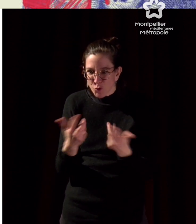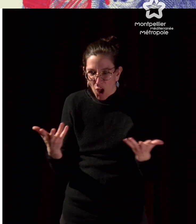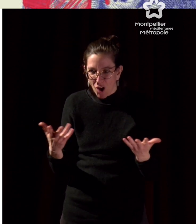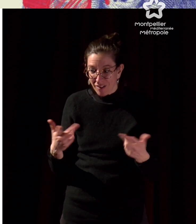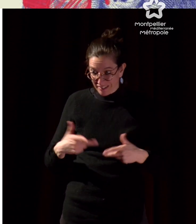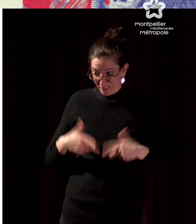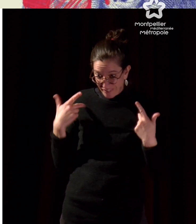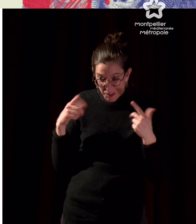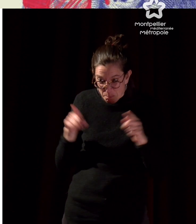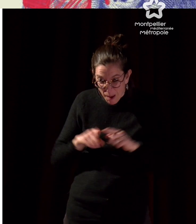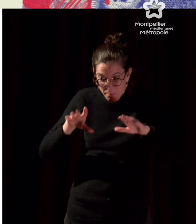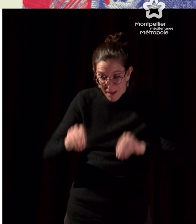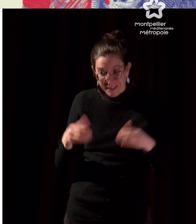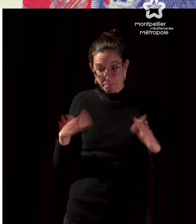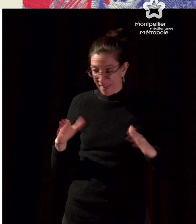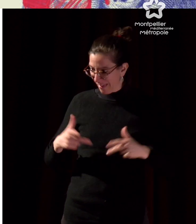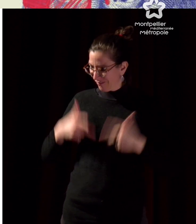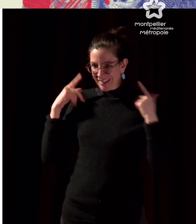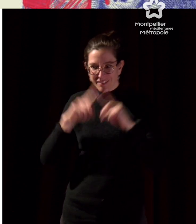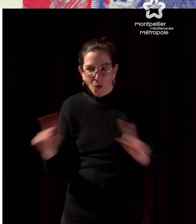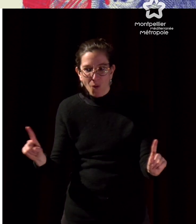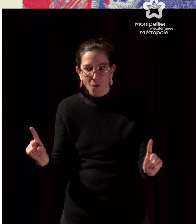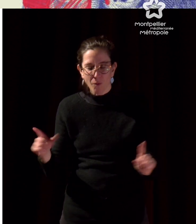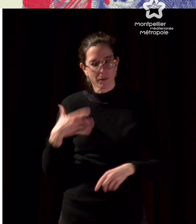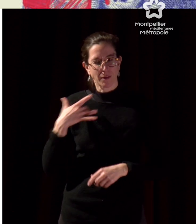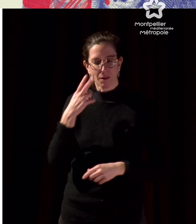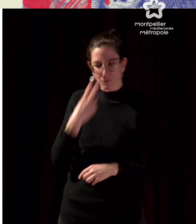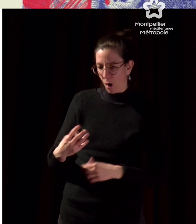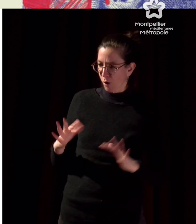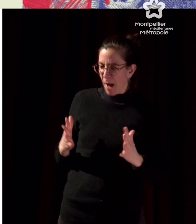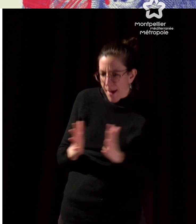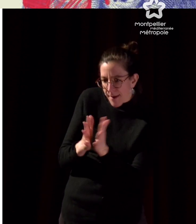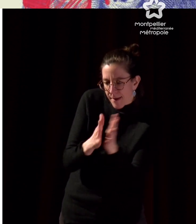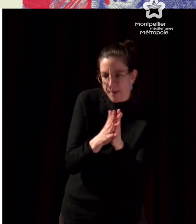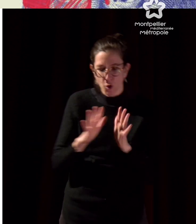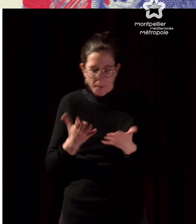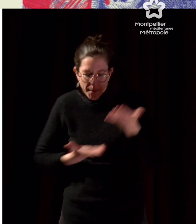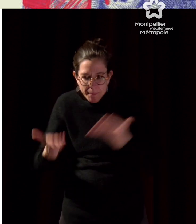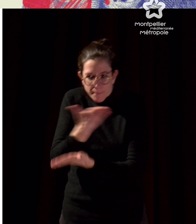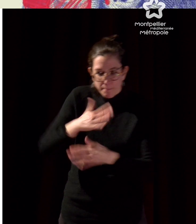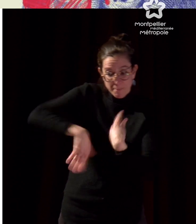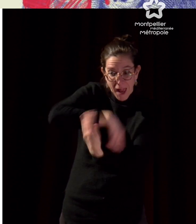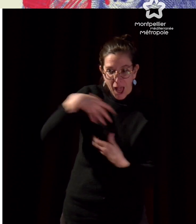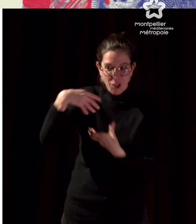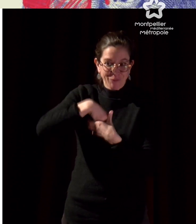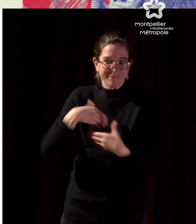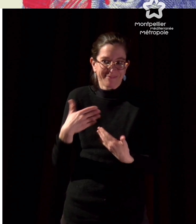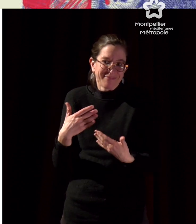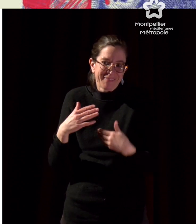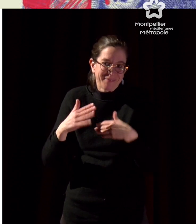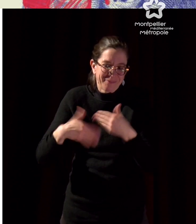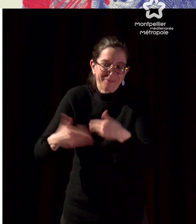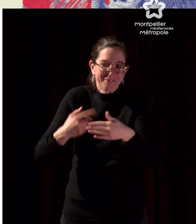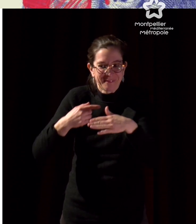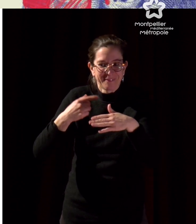de vie différents, et de voir comment se passent les interactions, comment les mélanges se passent. Alors, ce qu'on